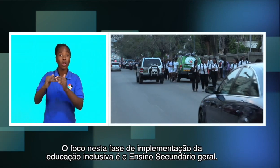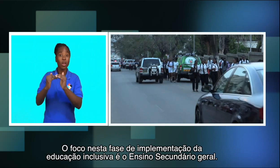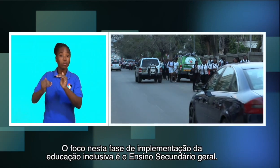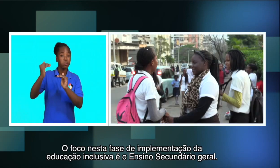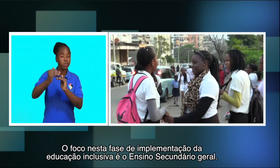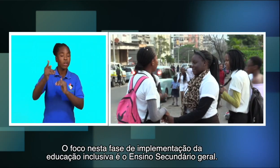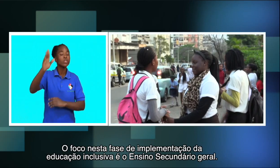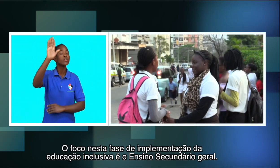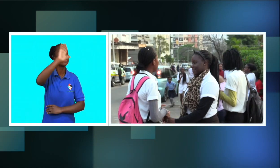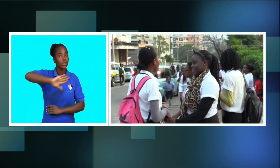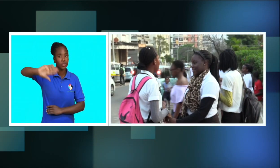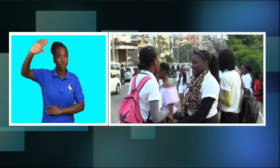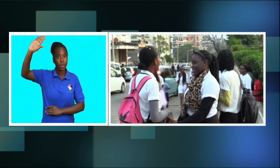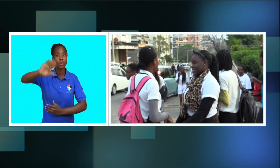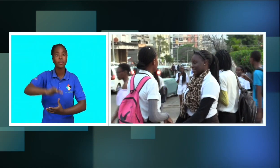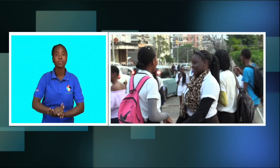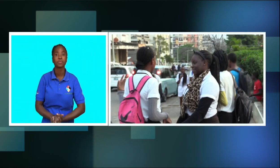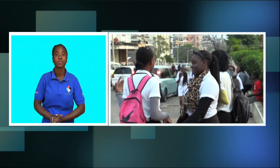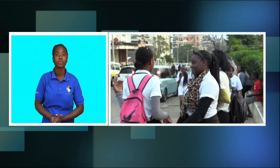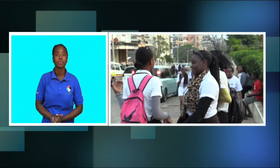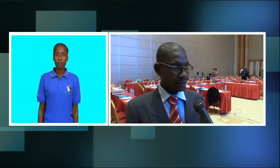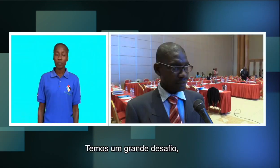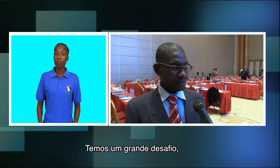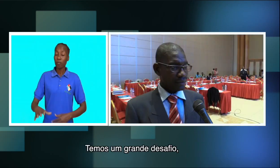ensino secundário geral.